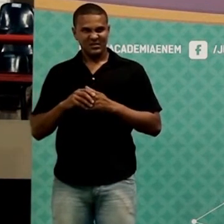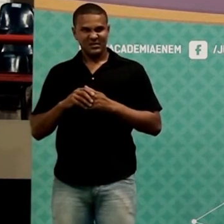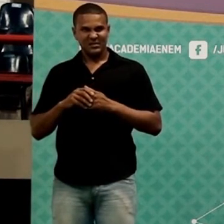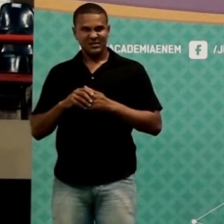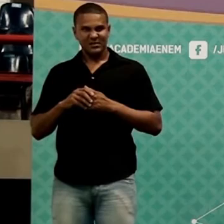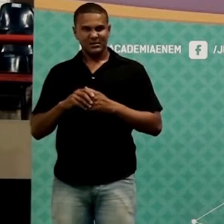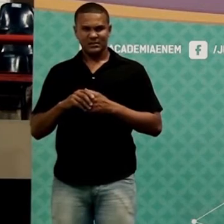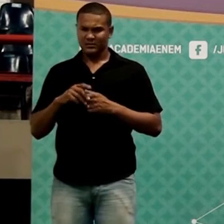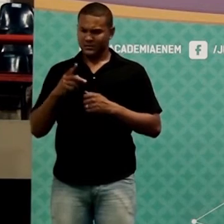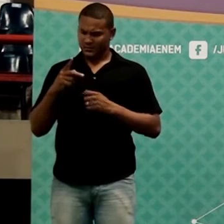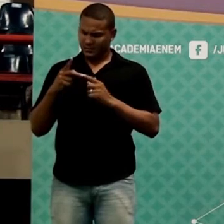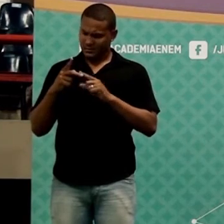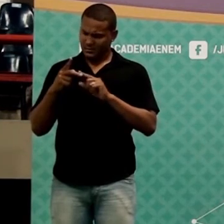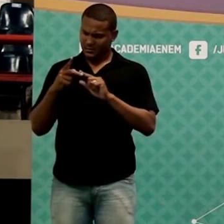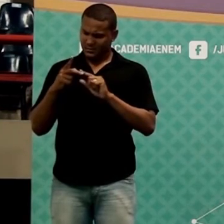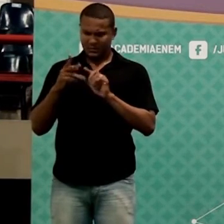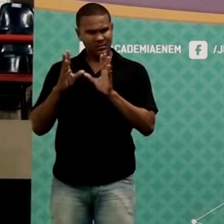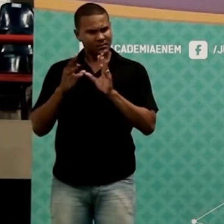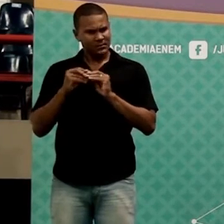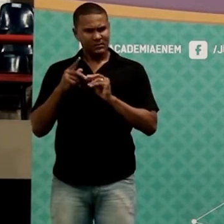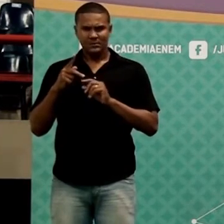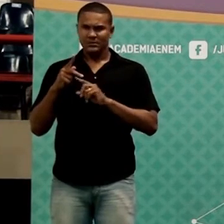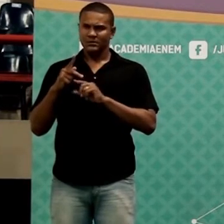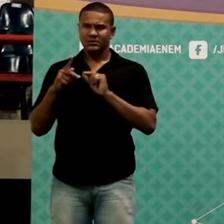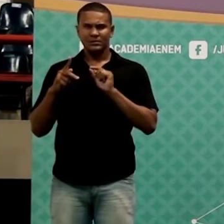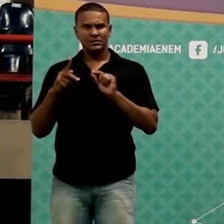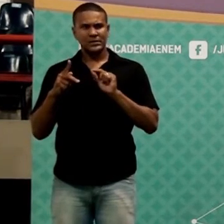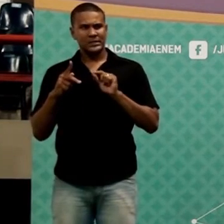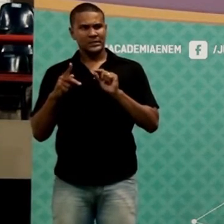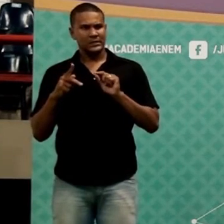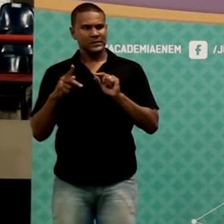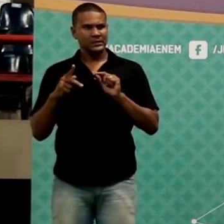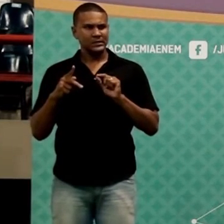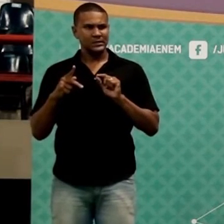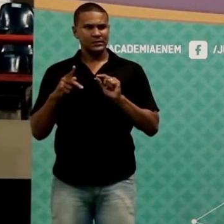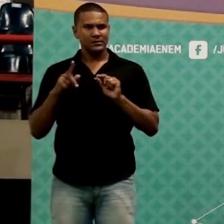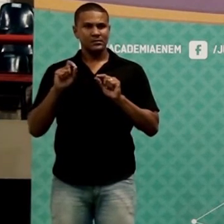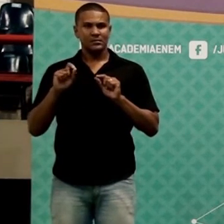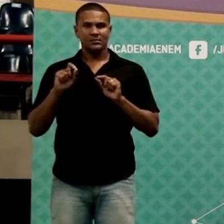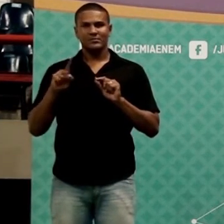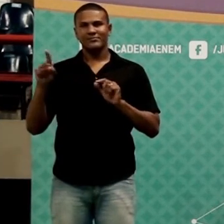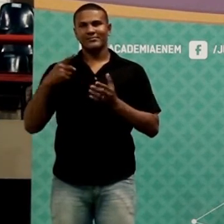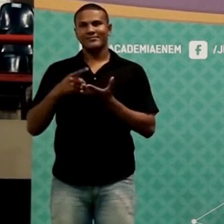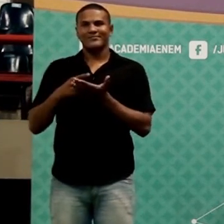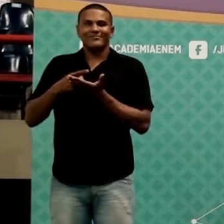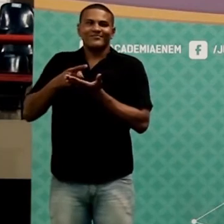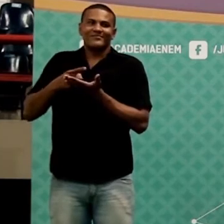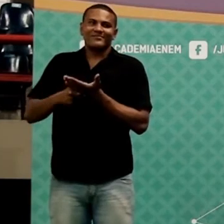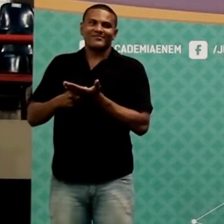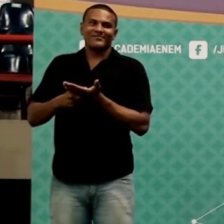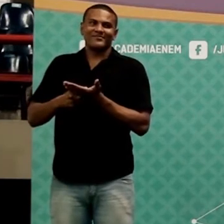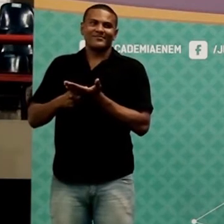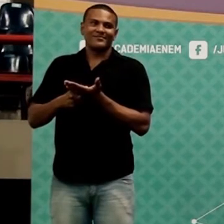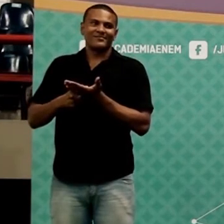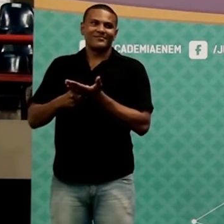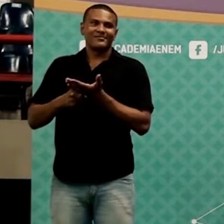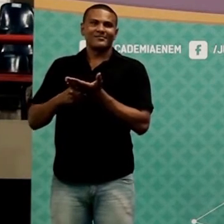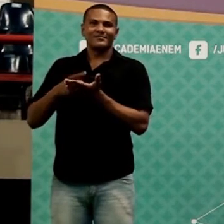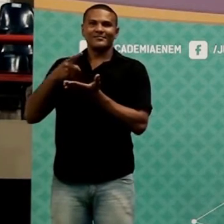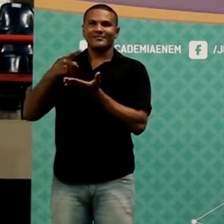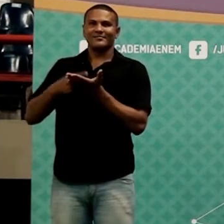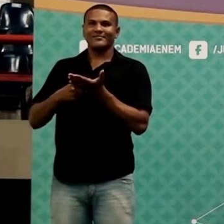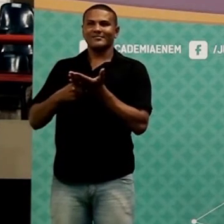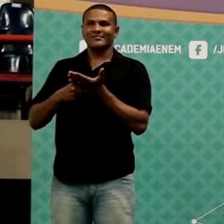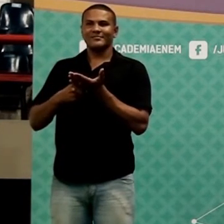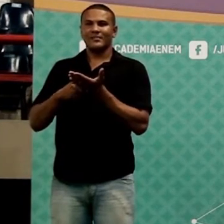É, mas como é o rei fazendo com a filha da nobreza, como é o nome diz? Acordo. Mas é a mesma coisa daquele negócio